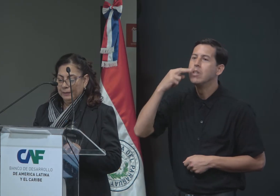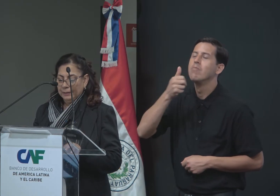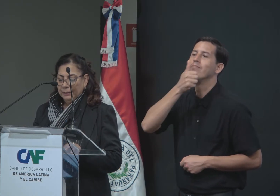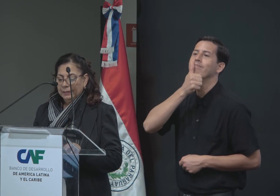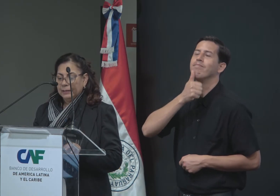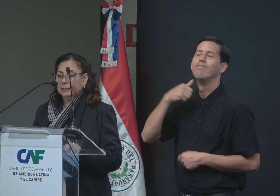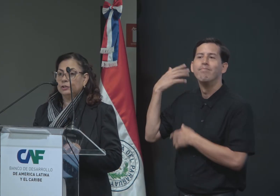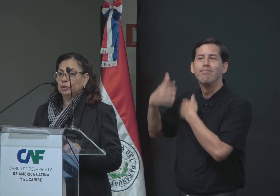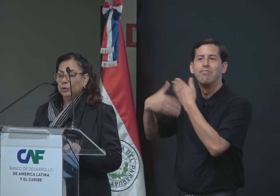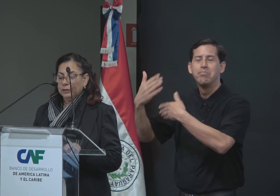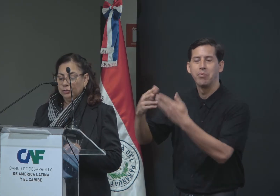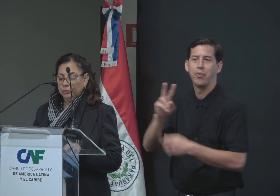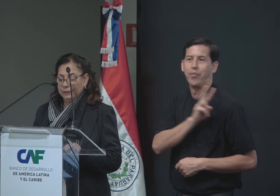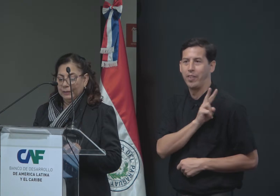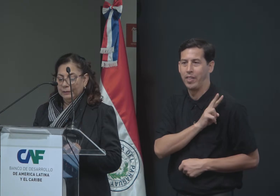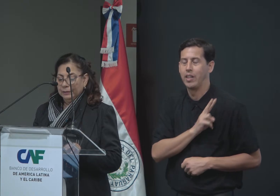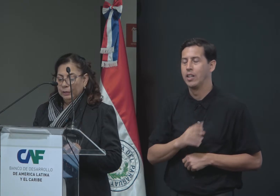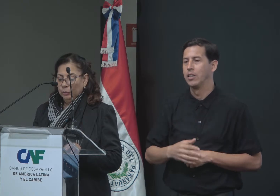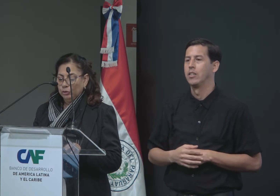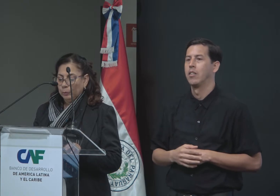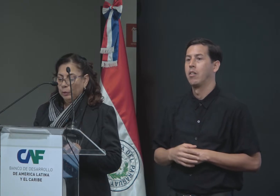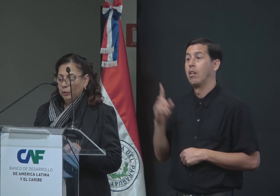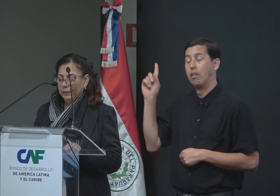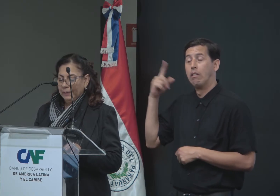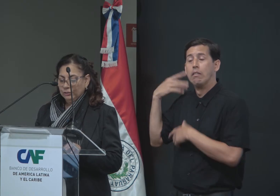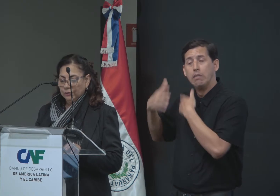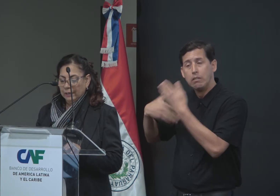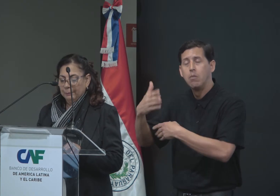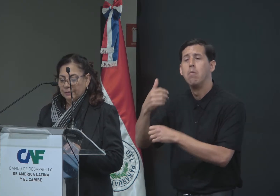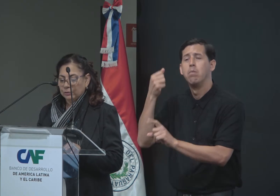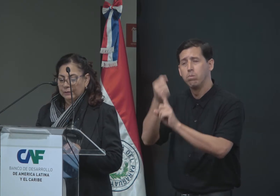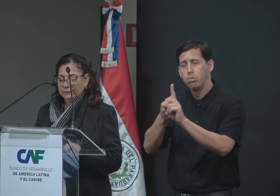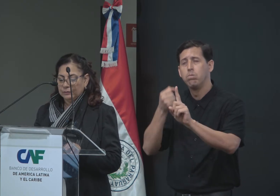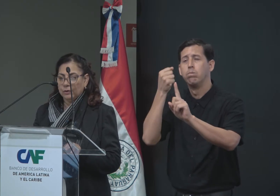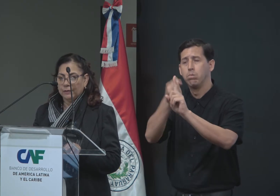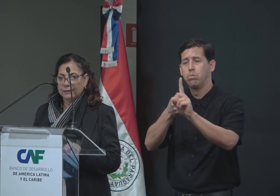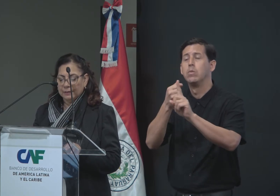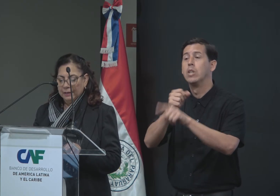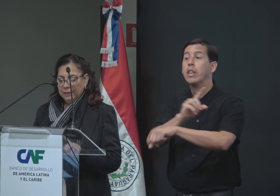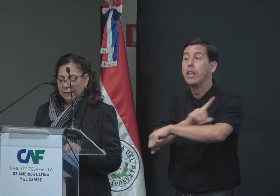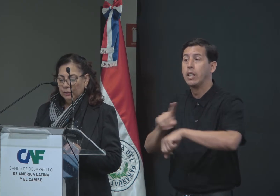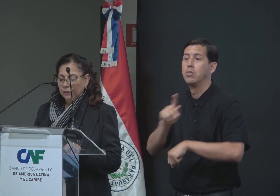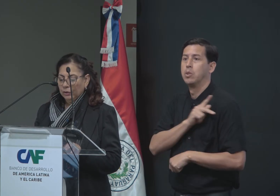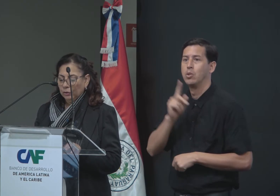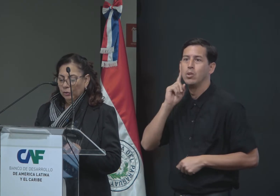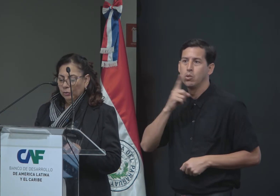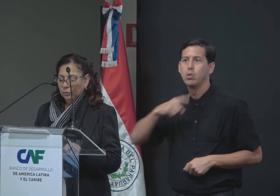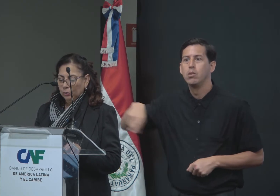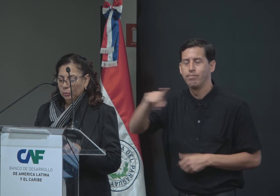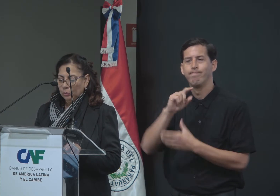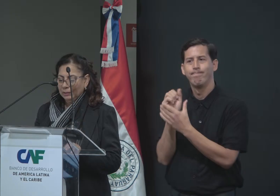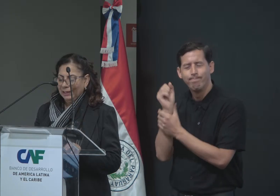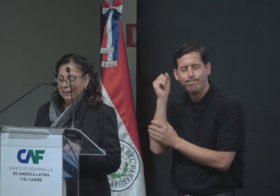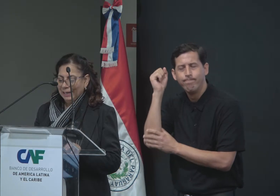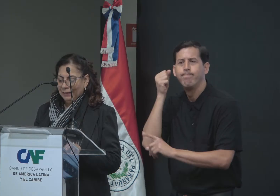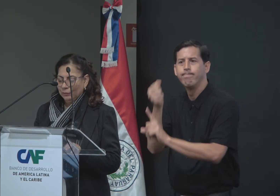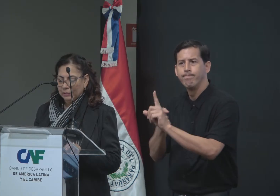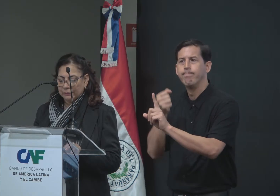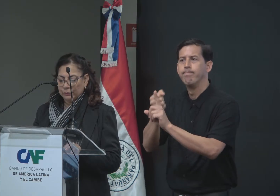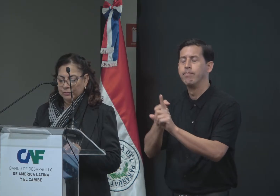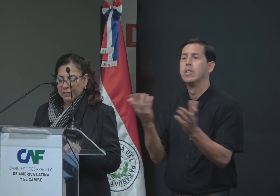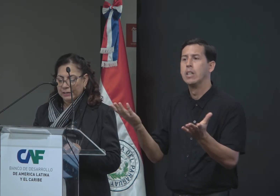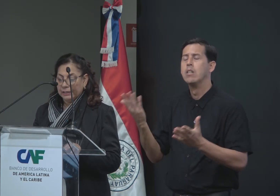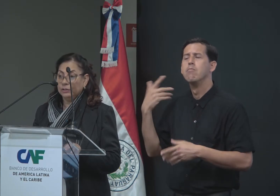Pineda, que toda su vida luchó por los derechos de las personas sordas y nos dejó un legado